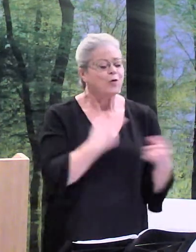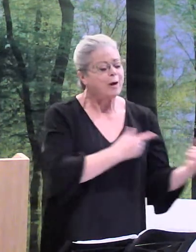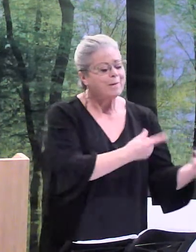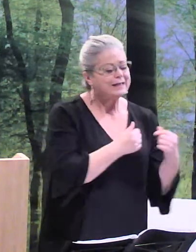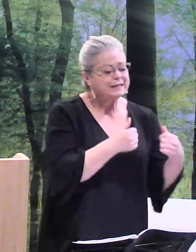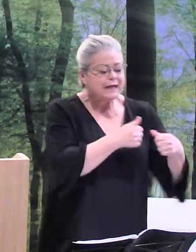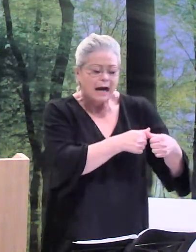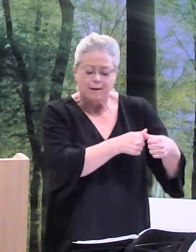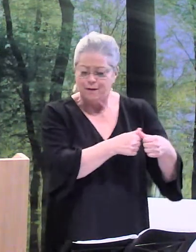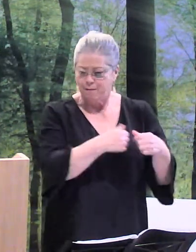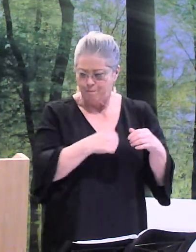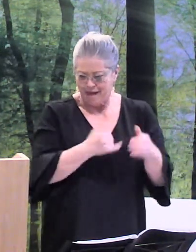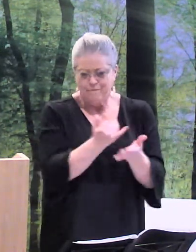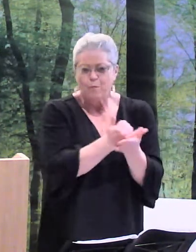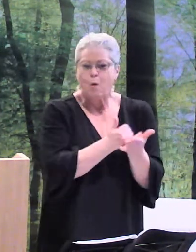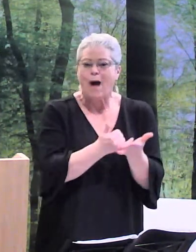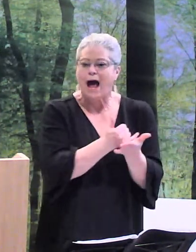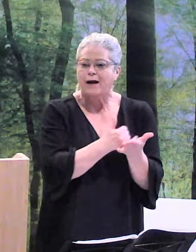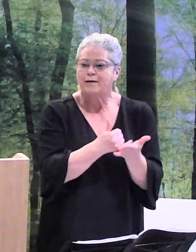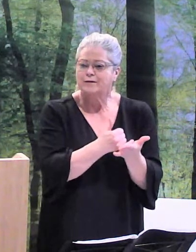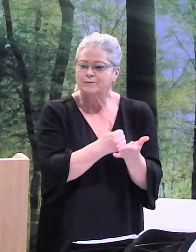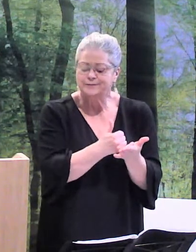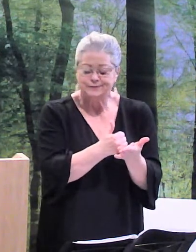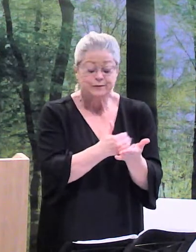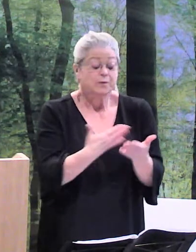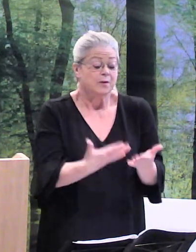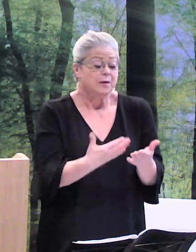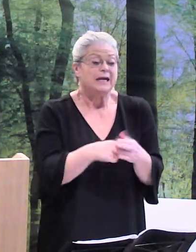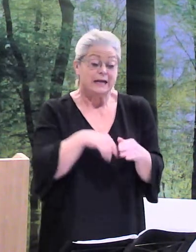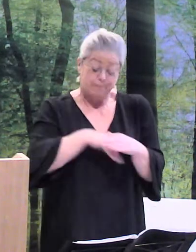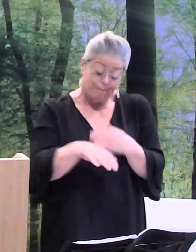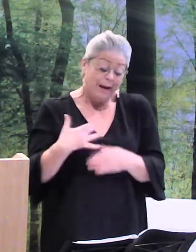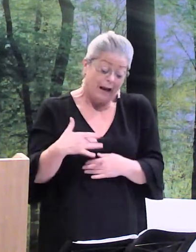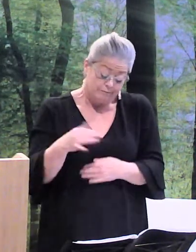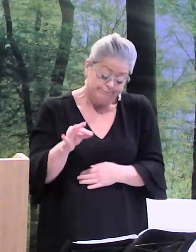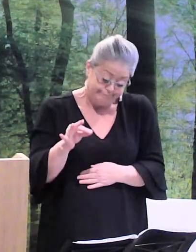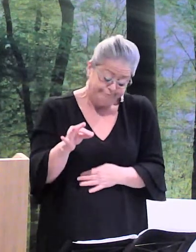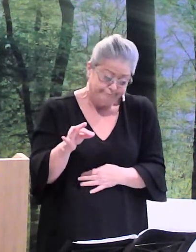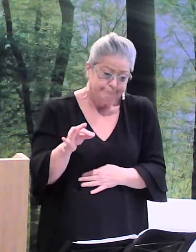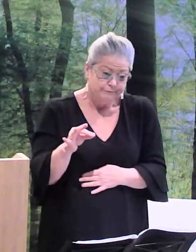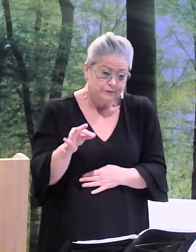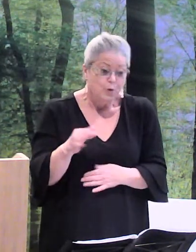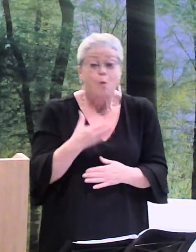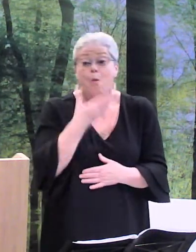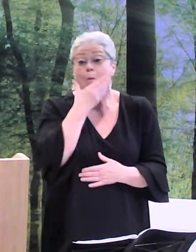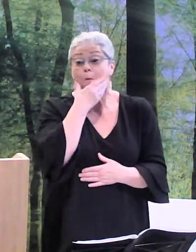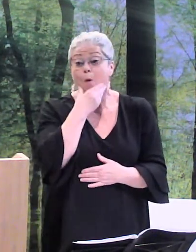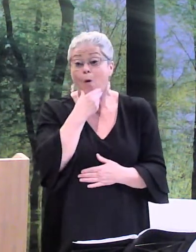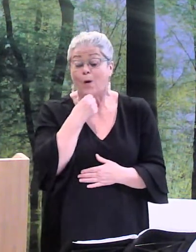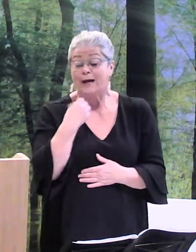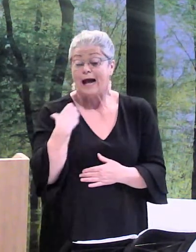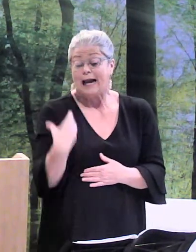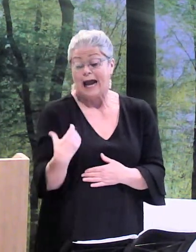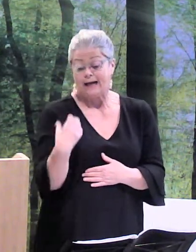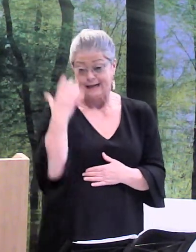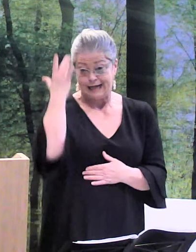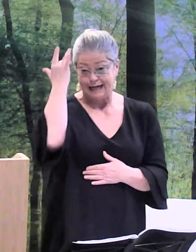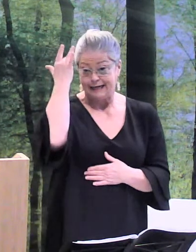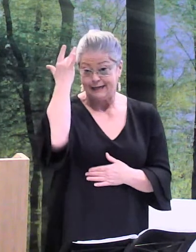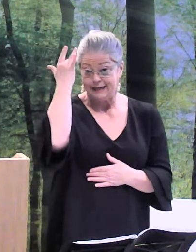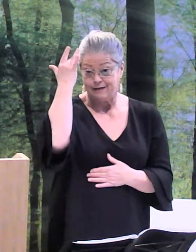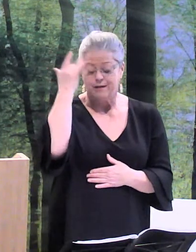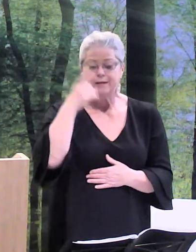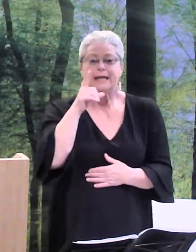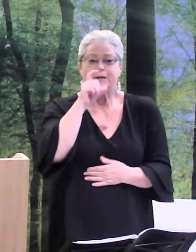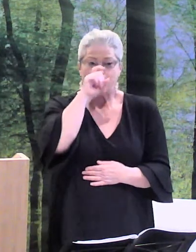met elkaar te bewaren. Zij het dan ook in pijn. Hoe mooier en rijker de herinneringen,